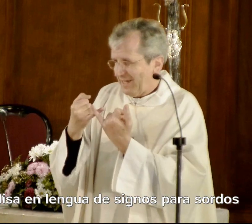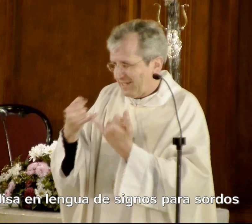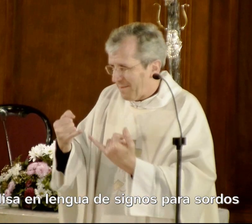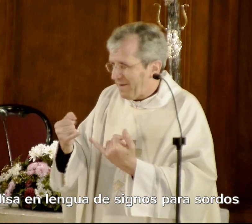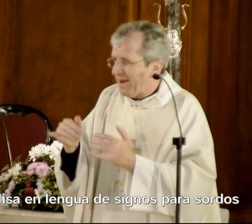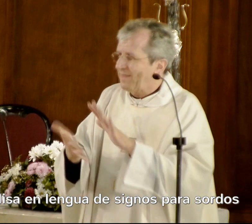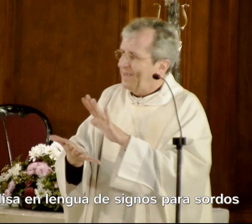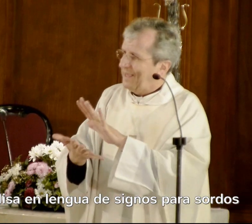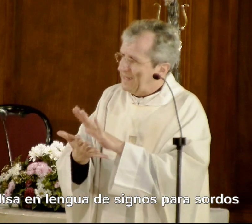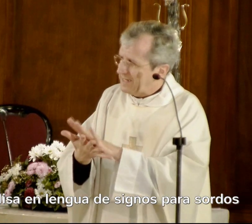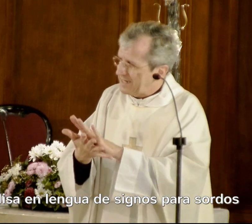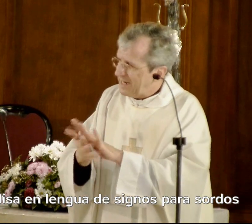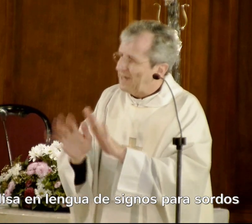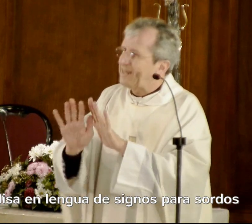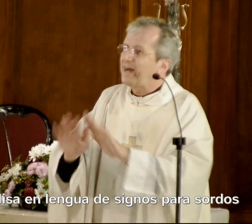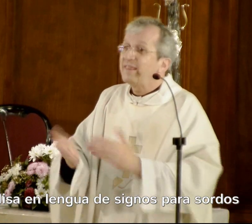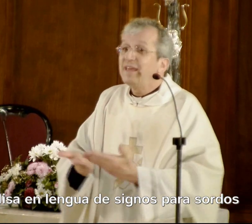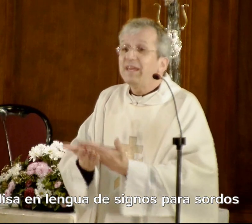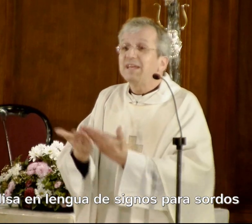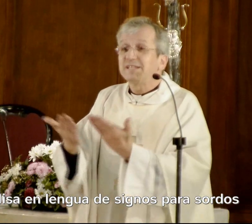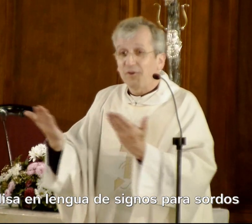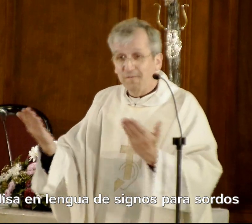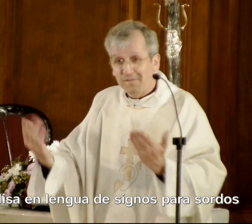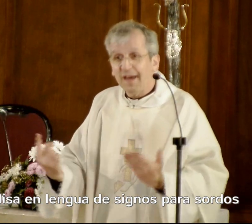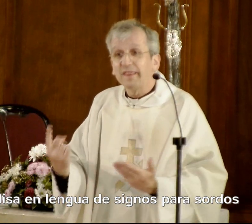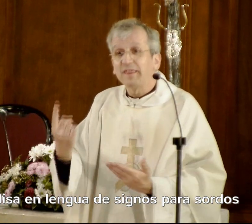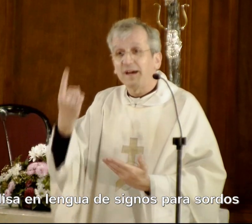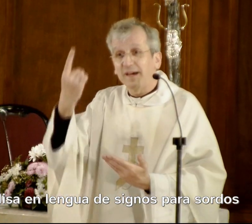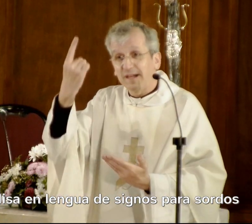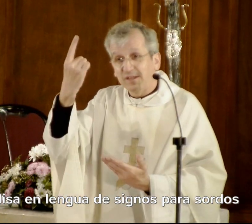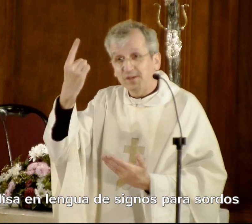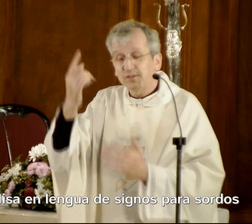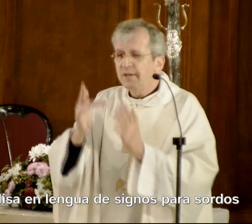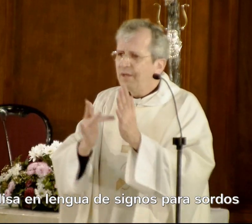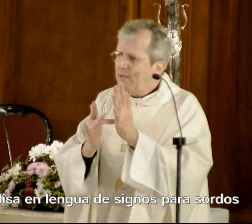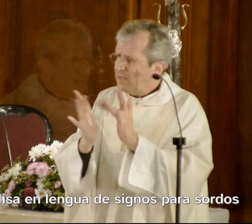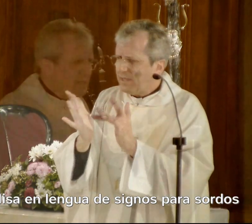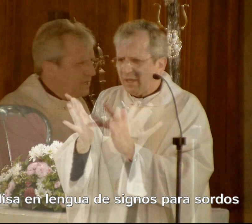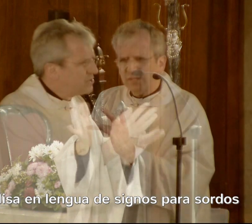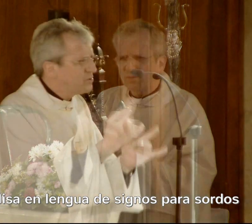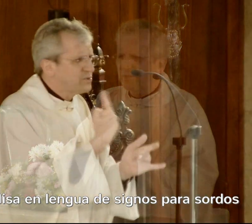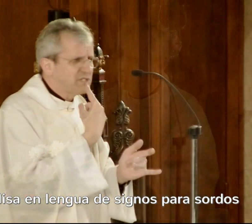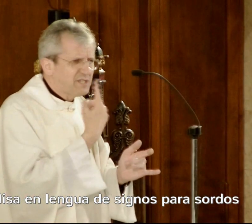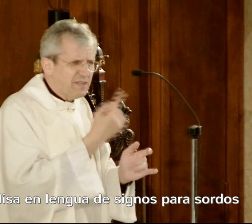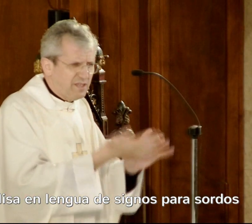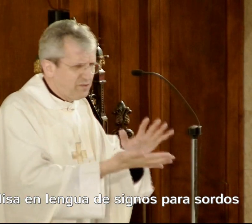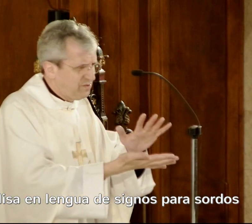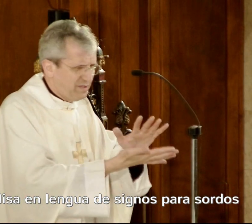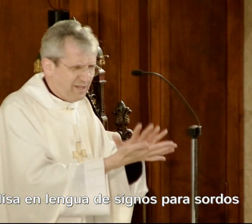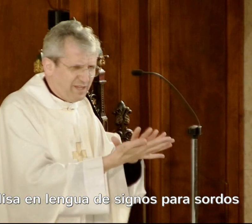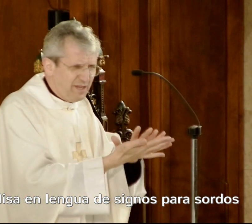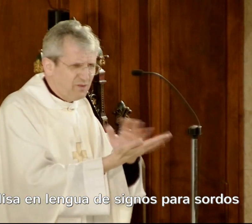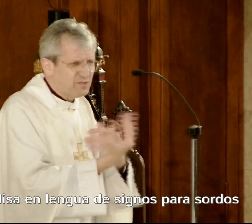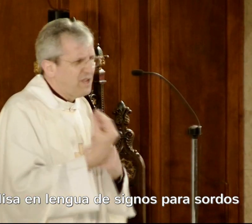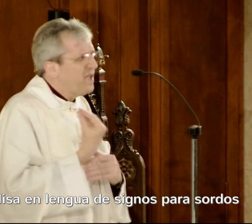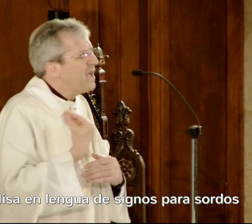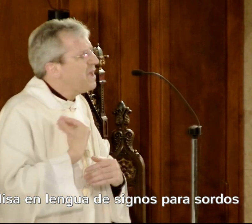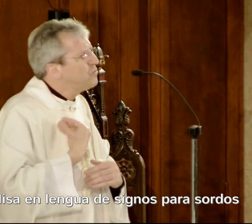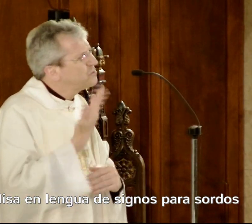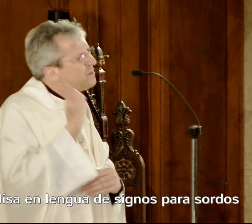esa paz, esa serenidad, esa confianza en Dios. ¿Y qué Jesús nos está diciendo? Tranquilos, hemos